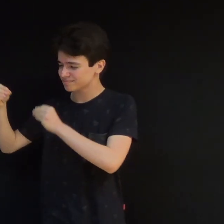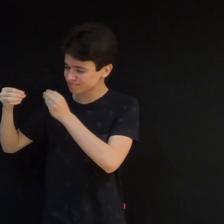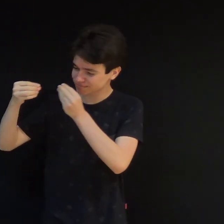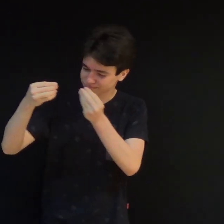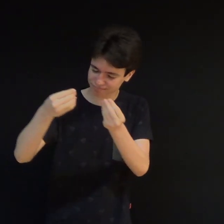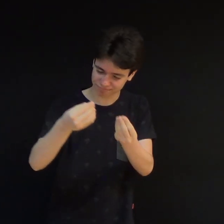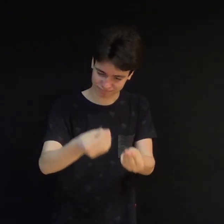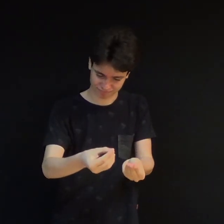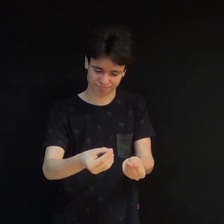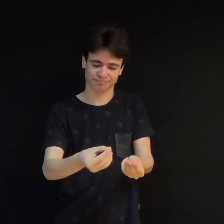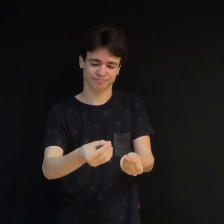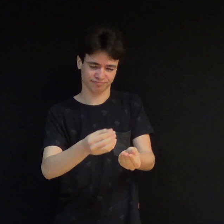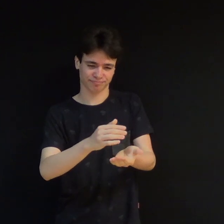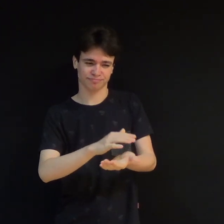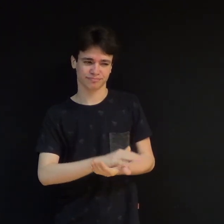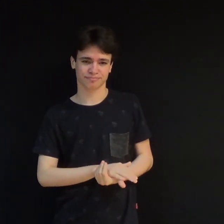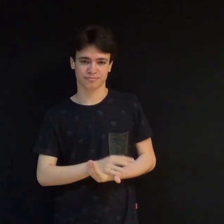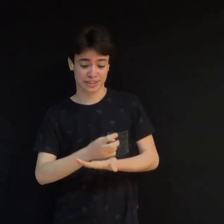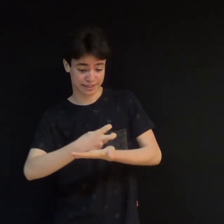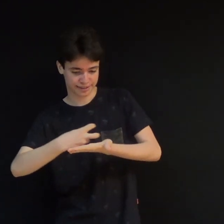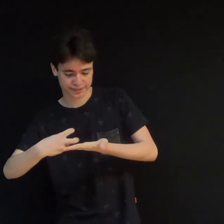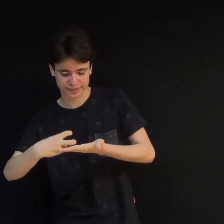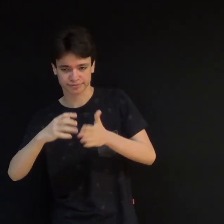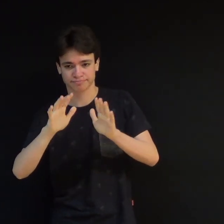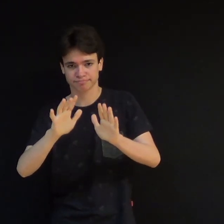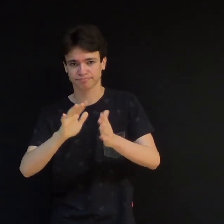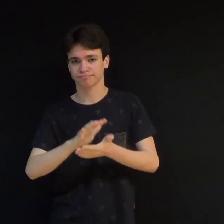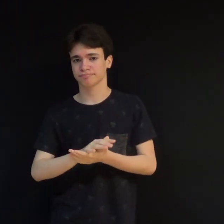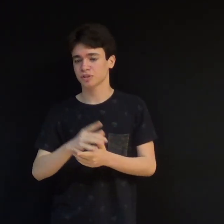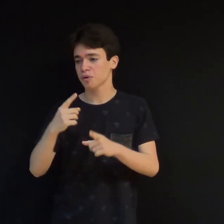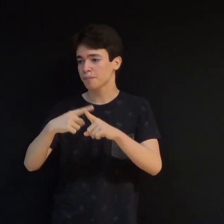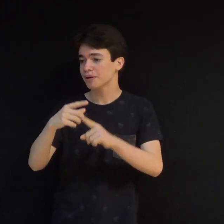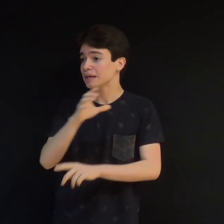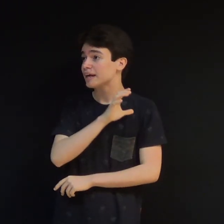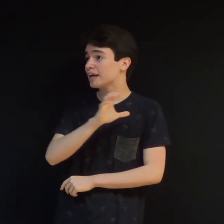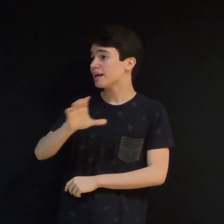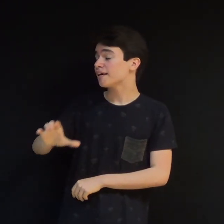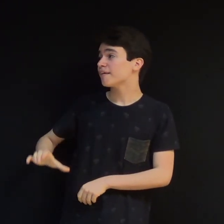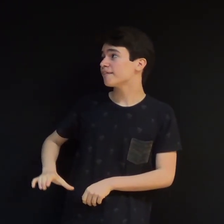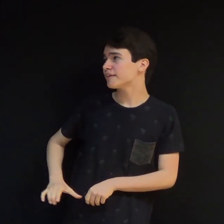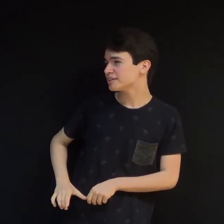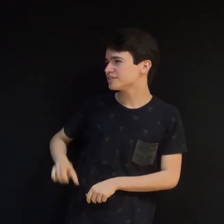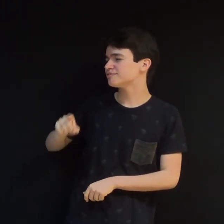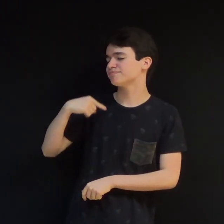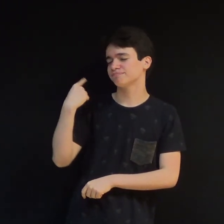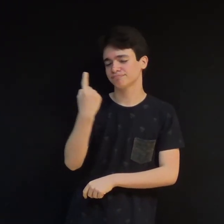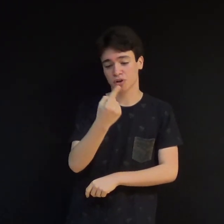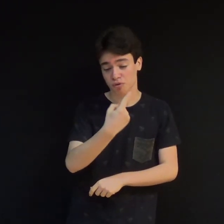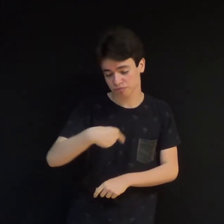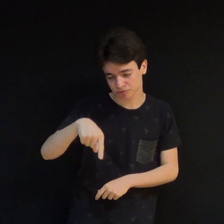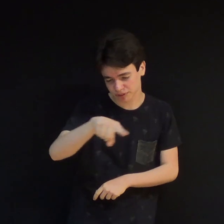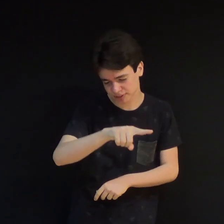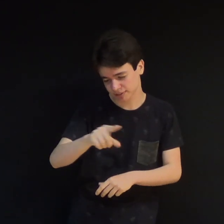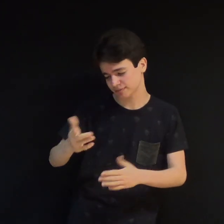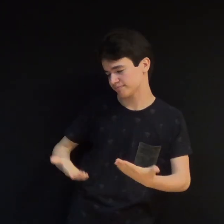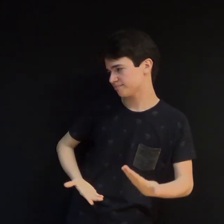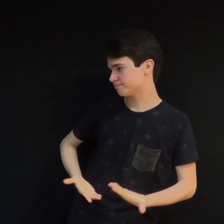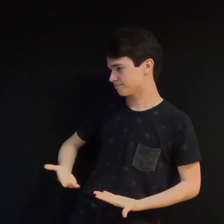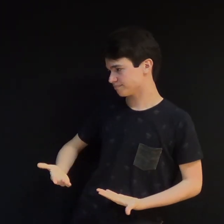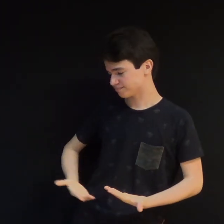é a cristo o senhor que vocês estão servindo em terra distante num país